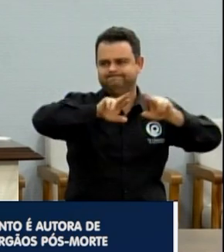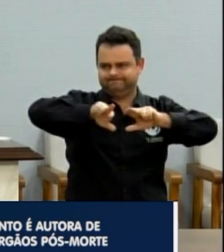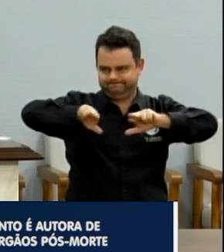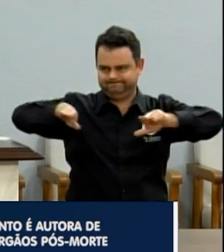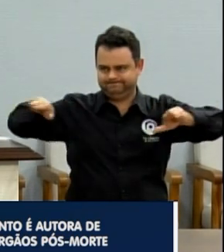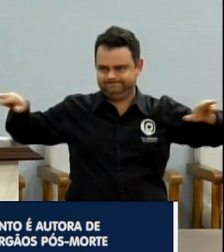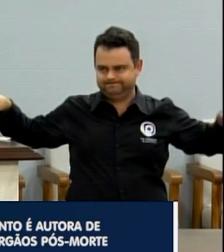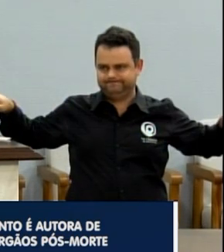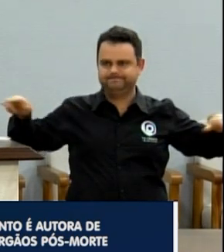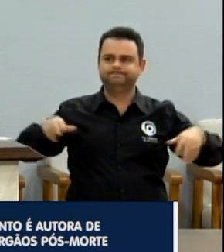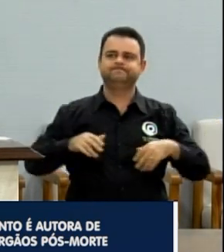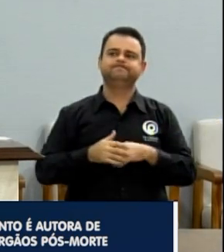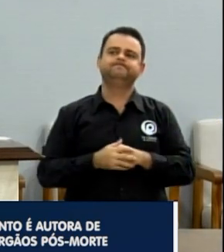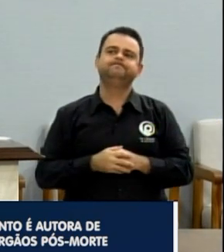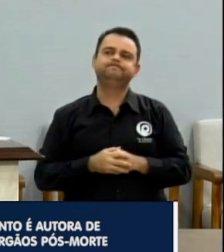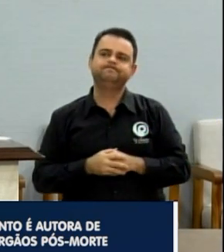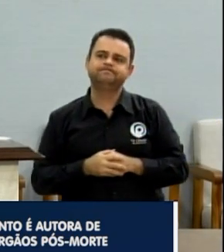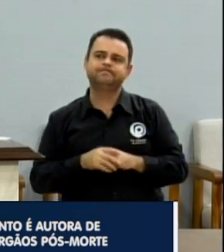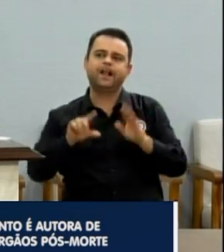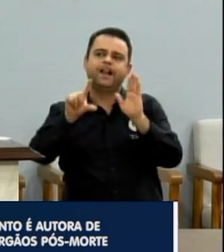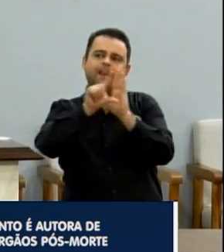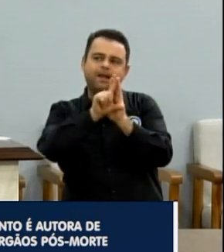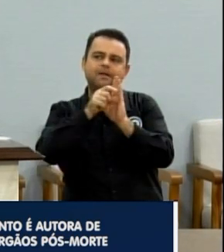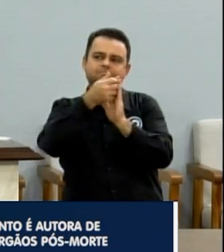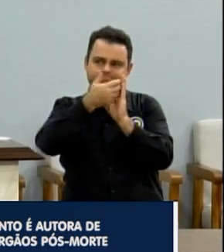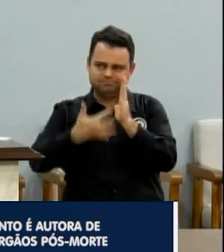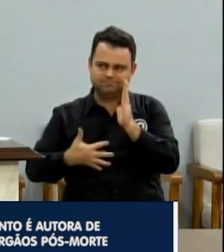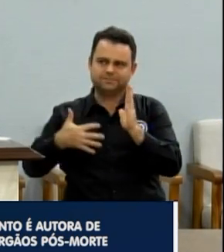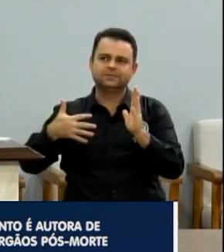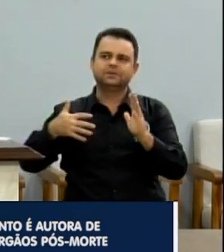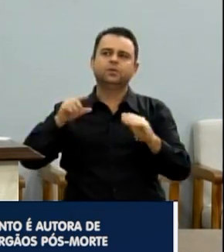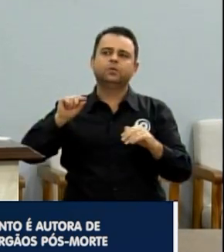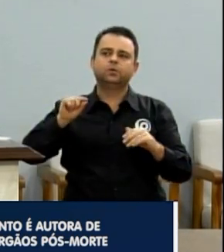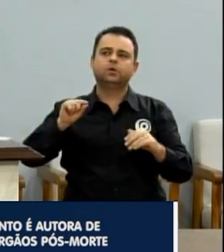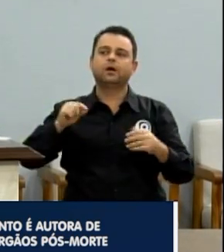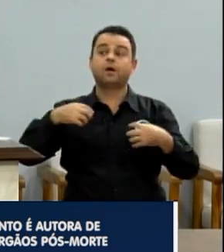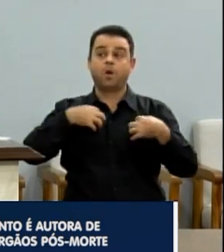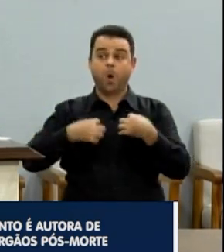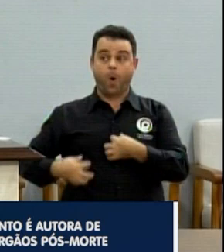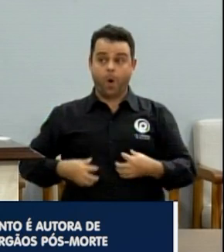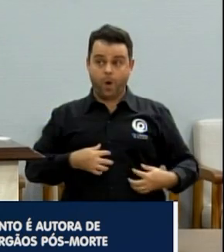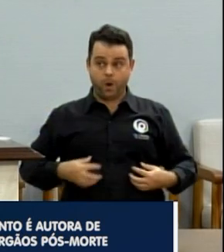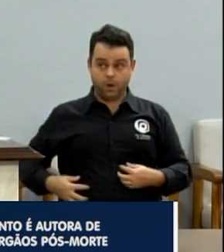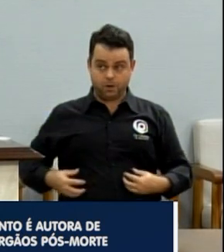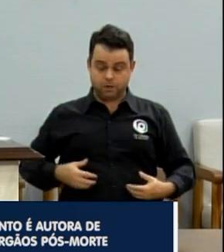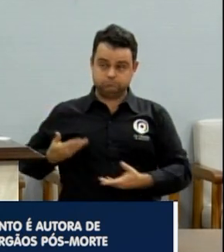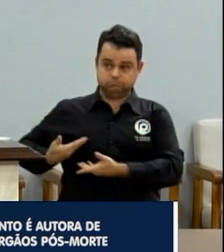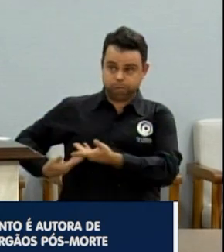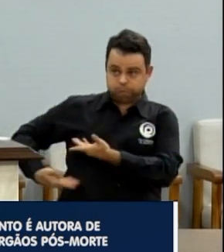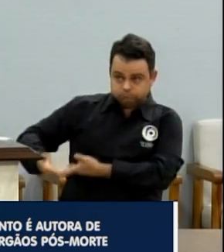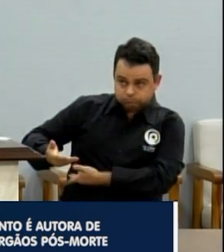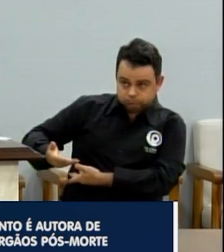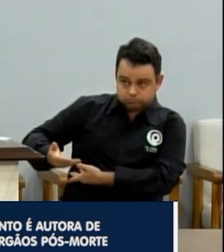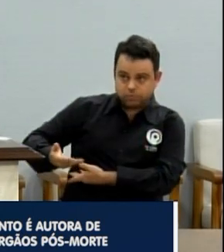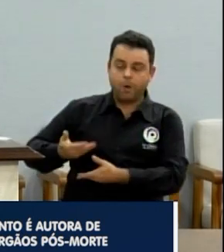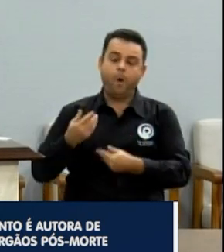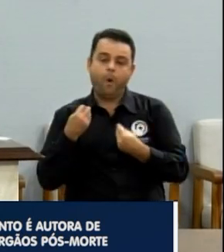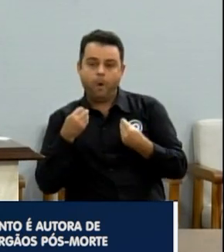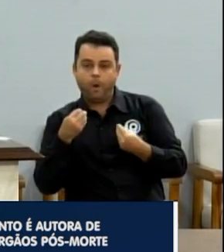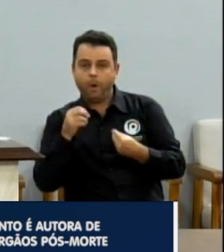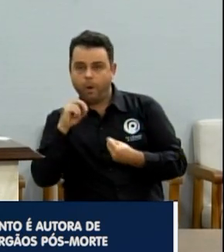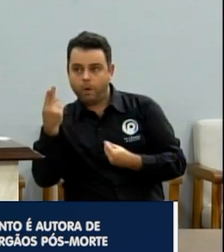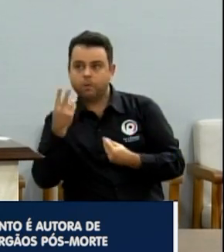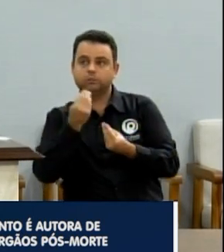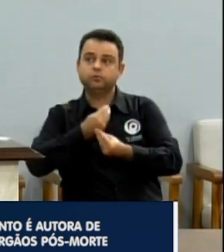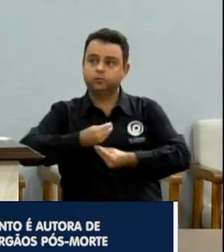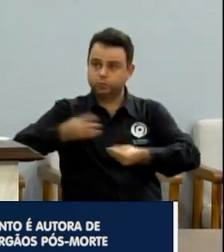Então, sendo a atual lei de transplantes dispondo dessa forma a respeito da vontade da doação de órgãos, ela reforça